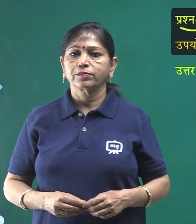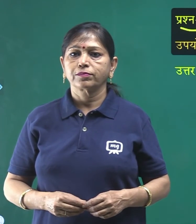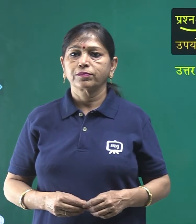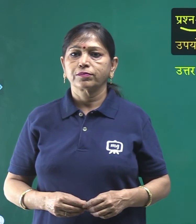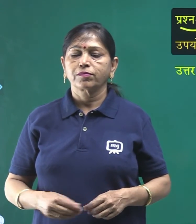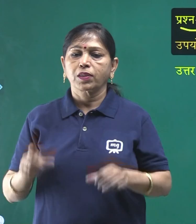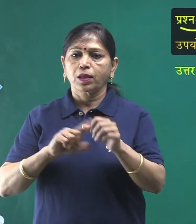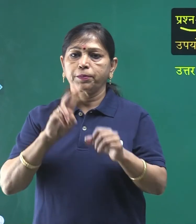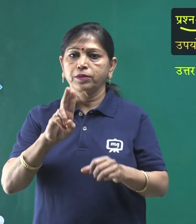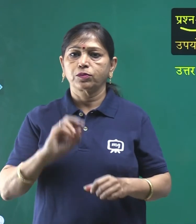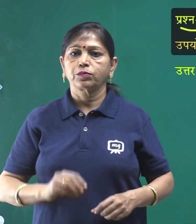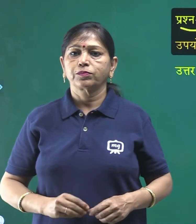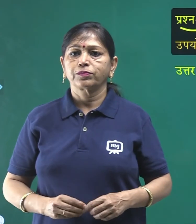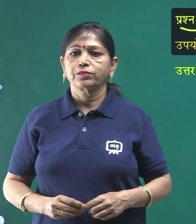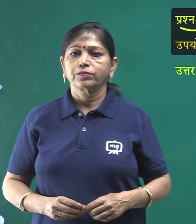प्रश्न 2,